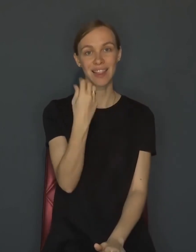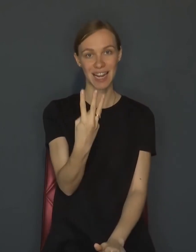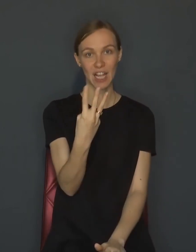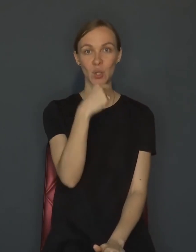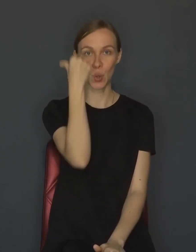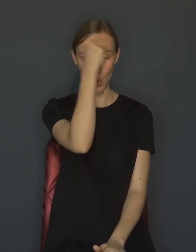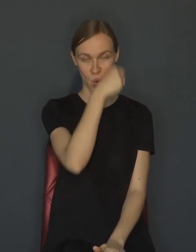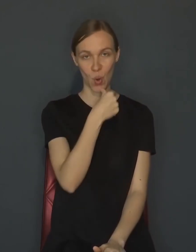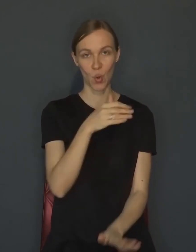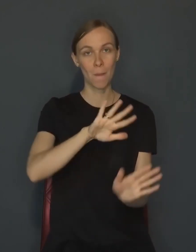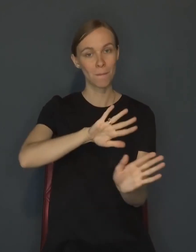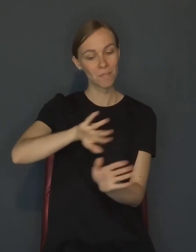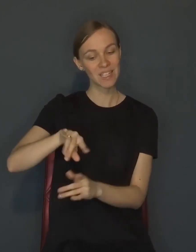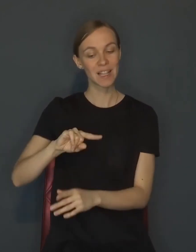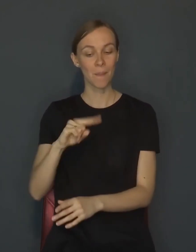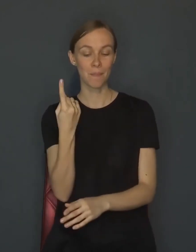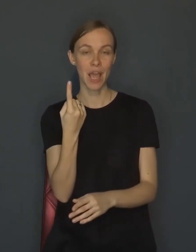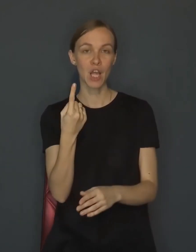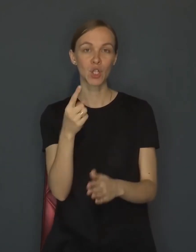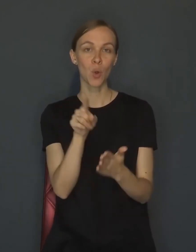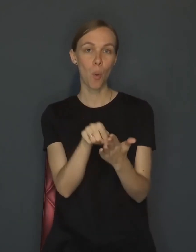після першого поділу Польщі.